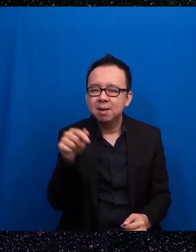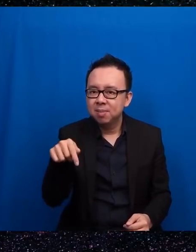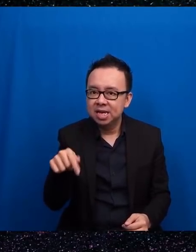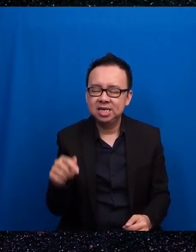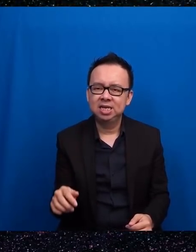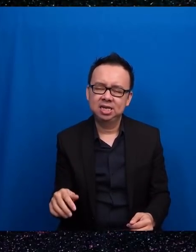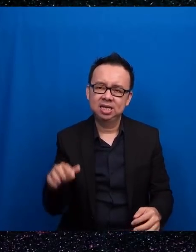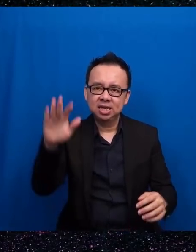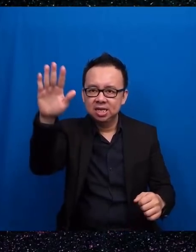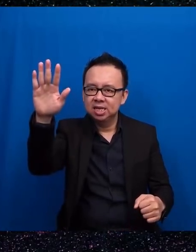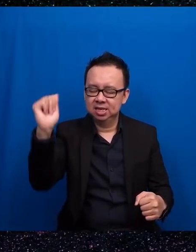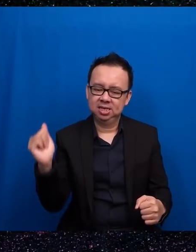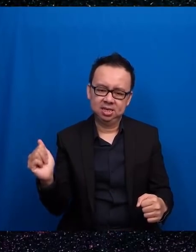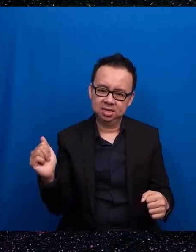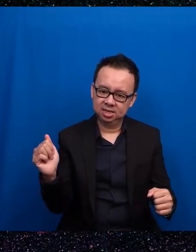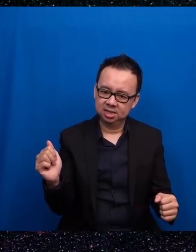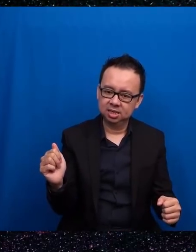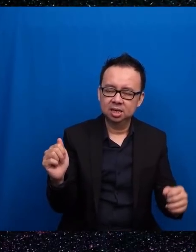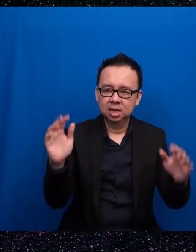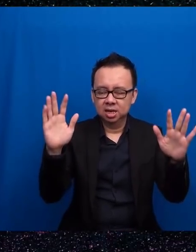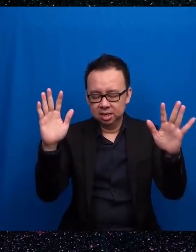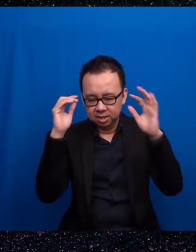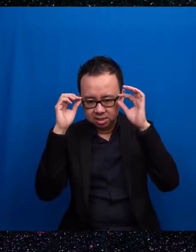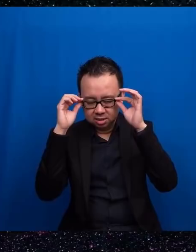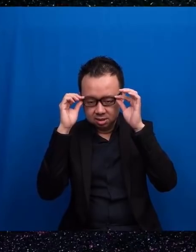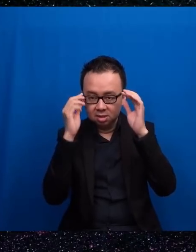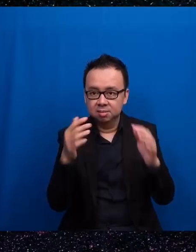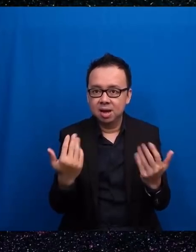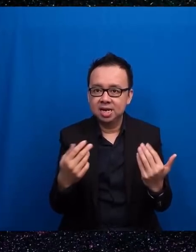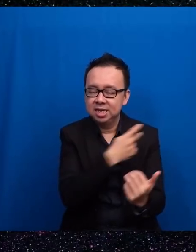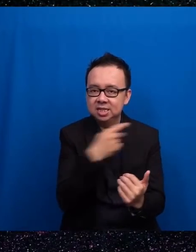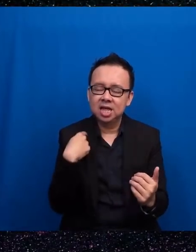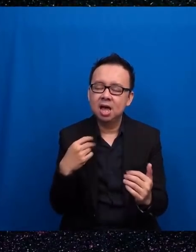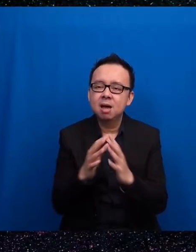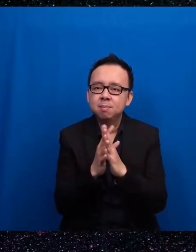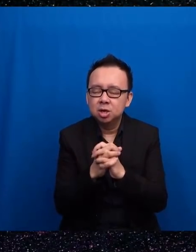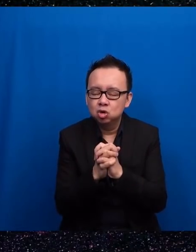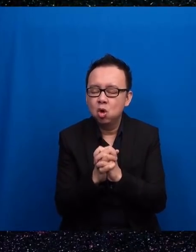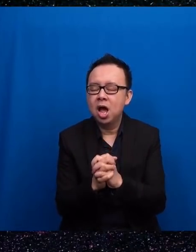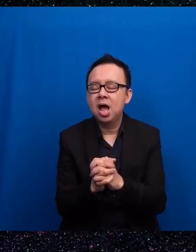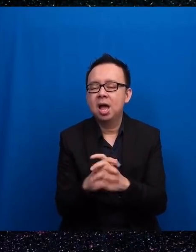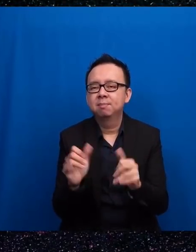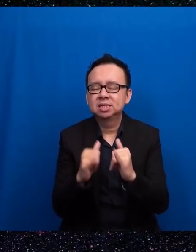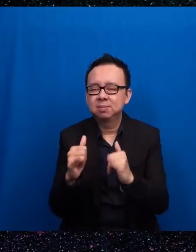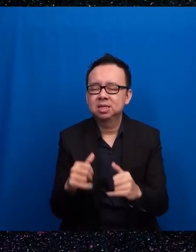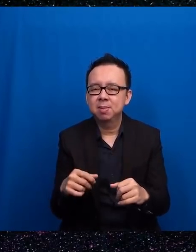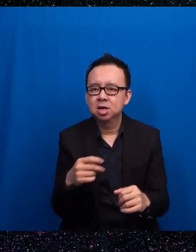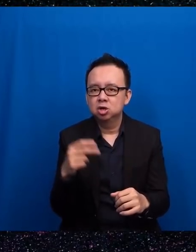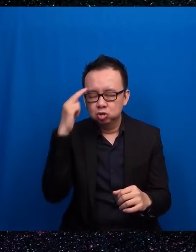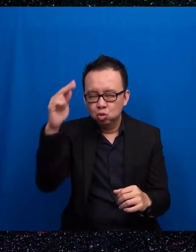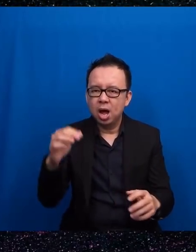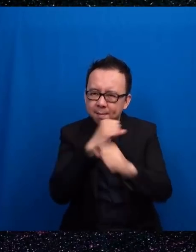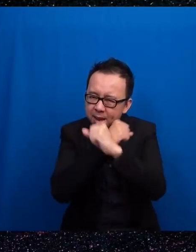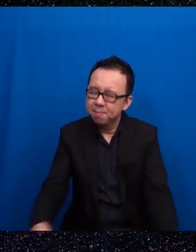berbahasa roh, bisa berbahasa lidah mulai sekarang. Kuramakaya syadada. Kita berdoa minta Tuhan bebaskan hatinya dari kepahitan.